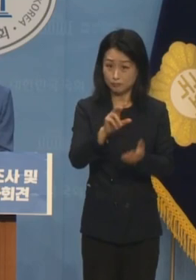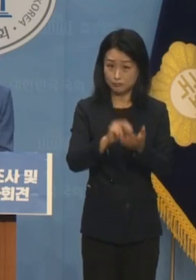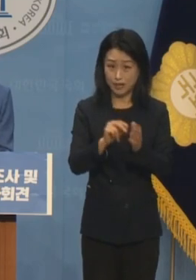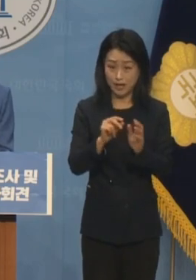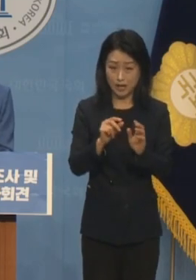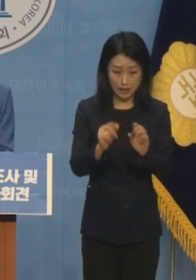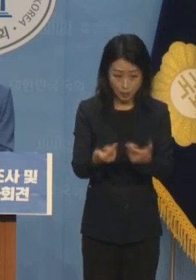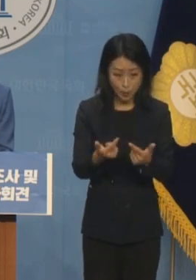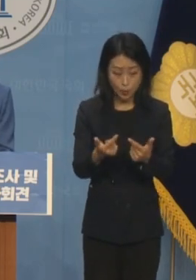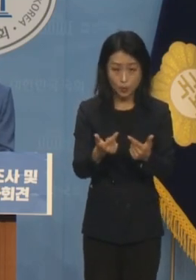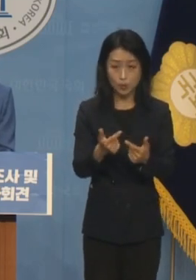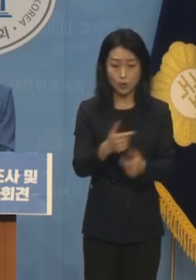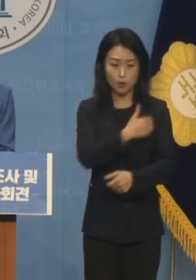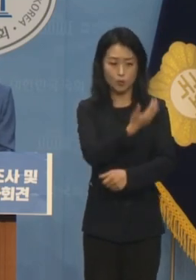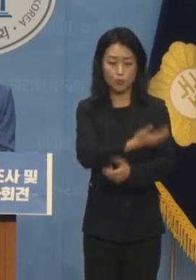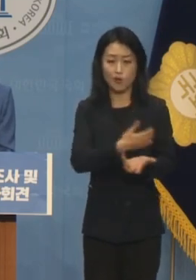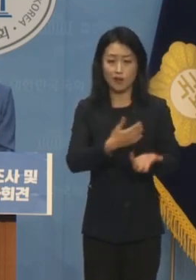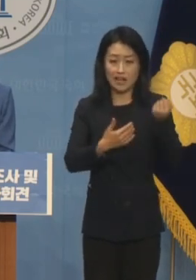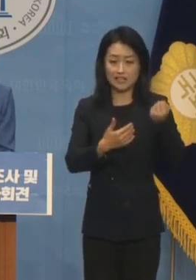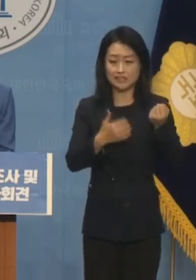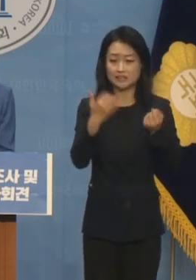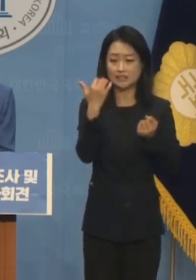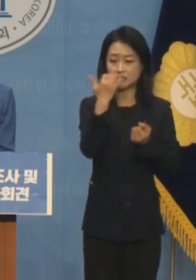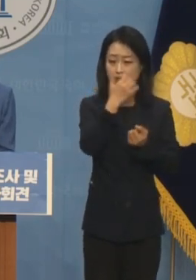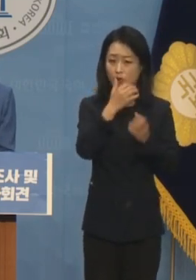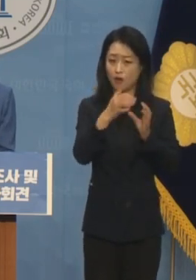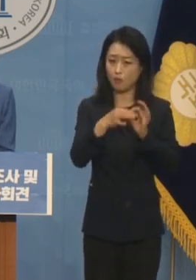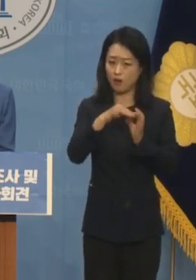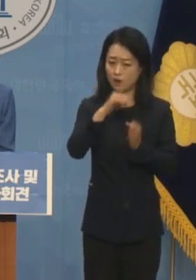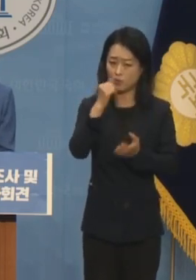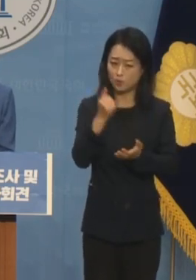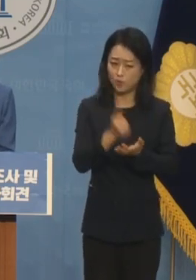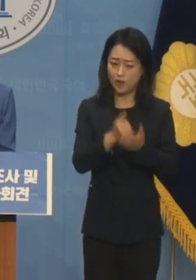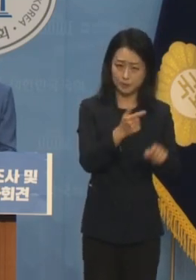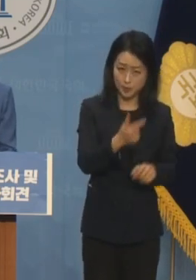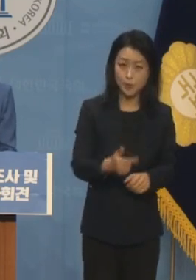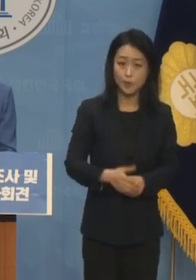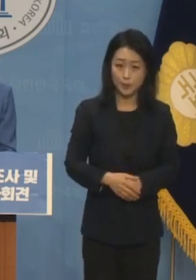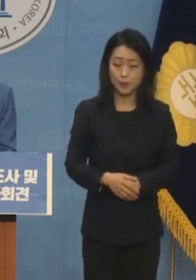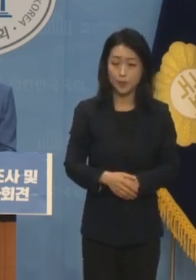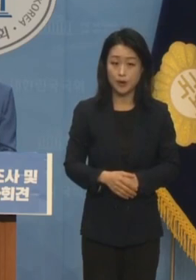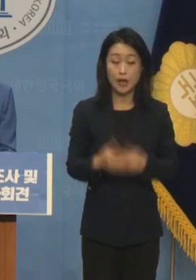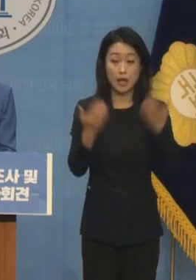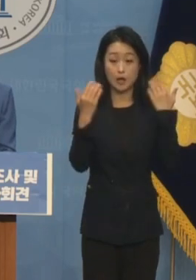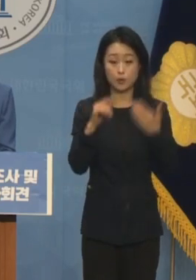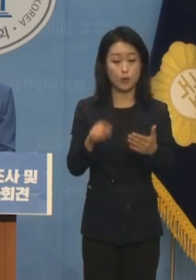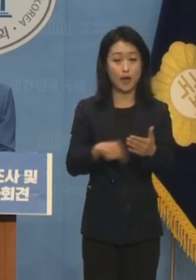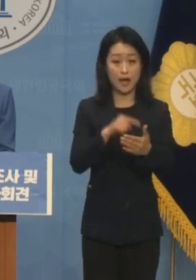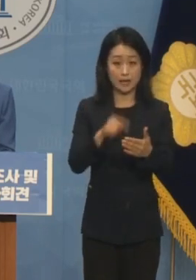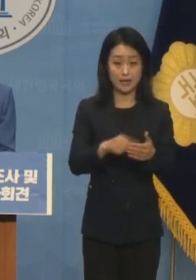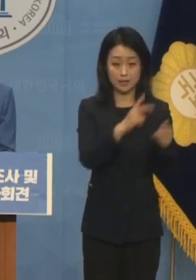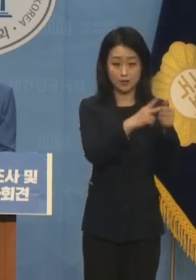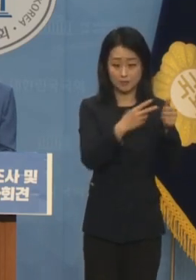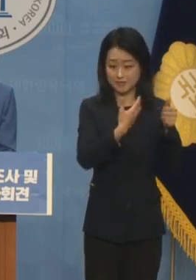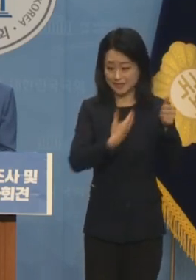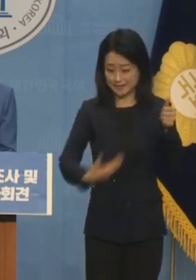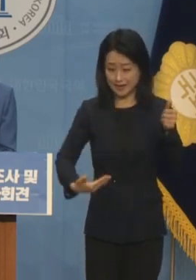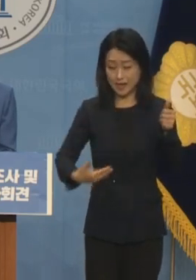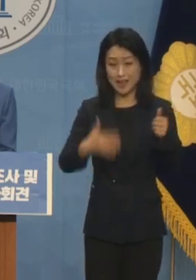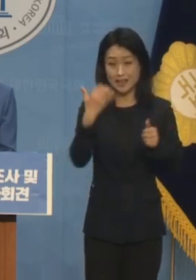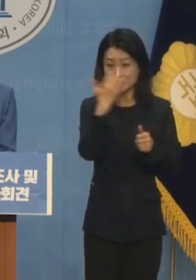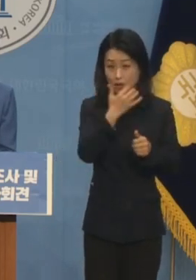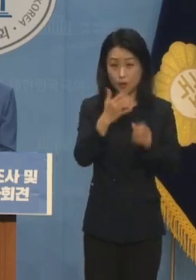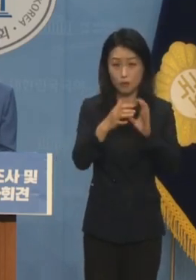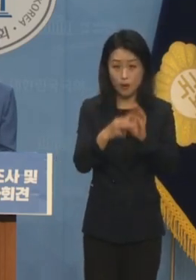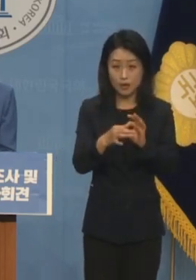대한 권력에 의한 성범죄 가능성이 높습니다. 학교 내 사제지간의 성범죄는